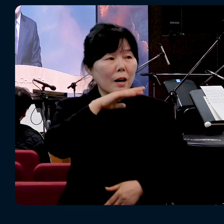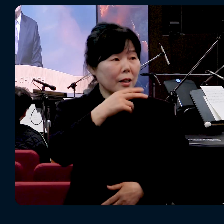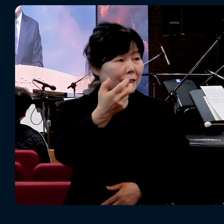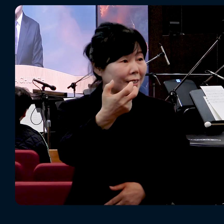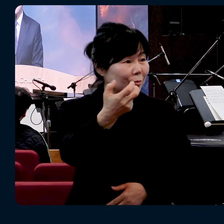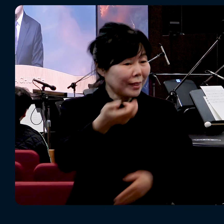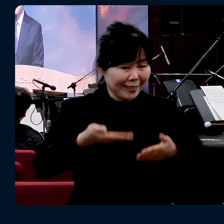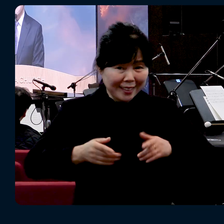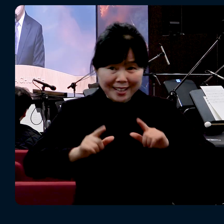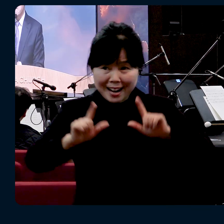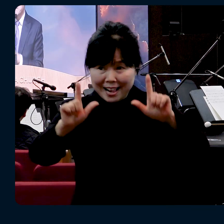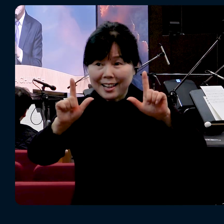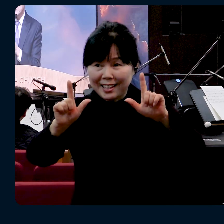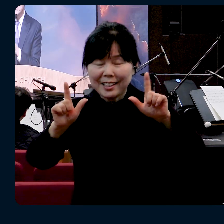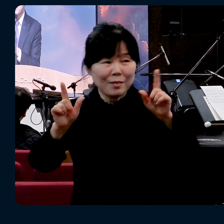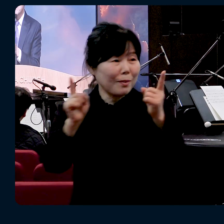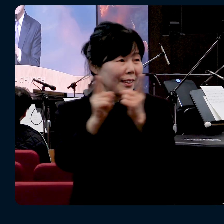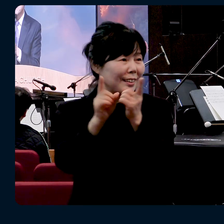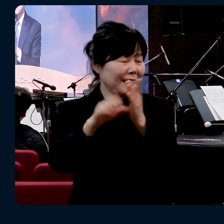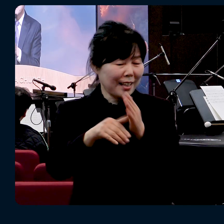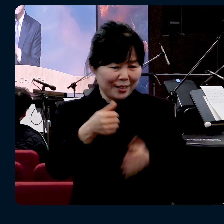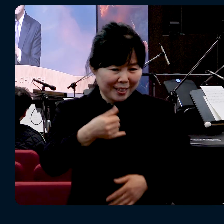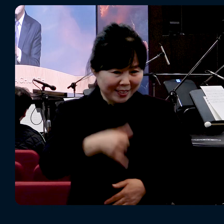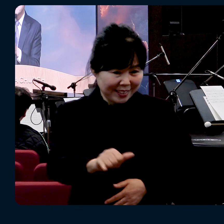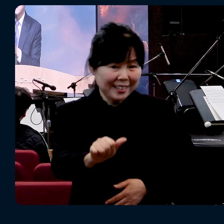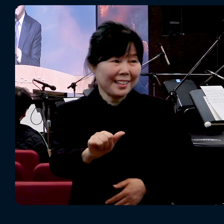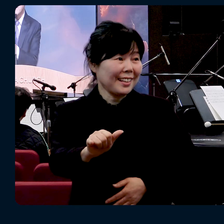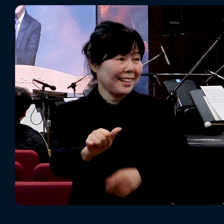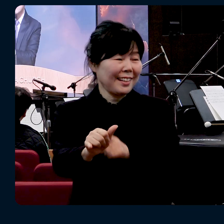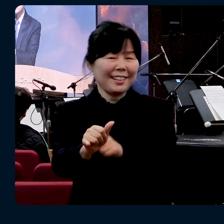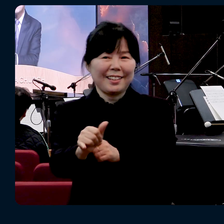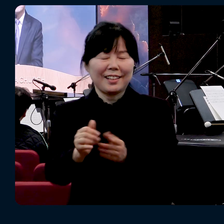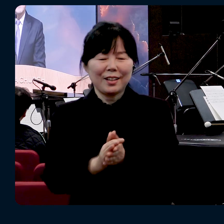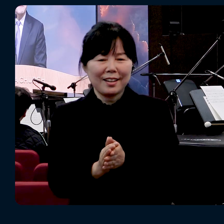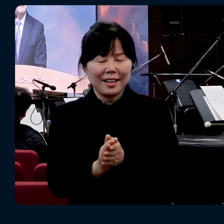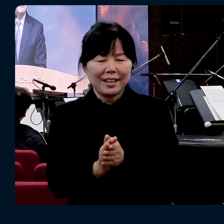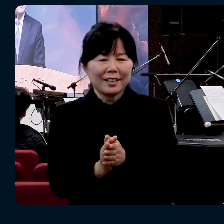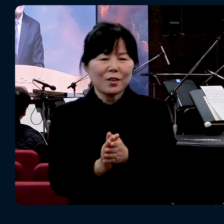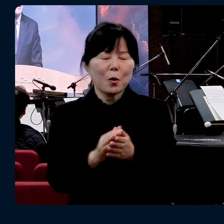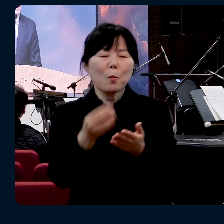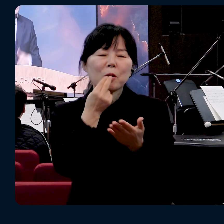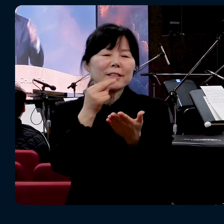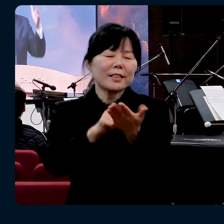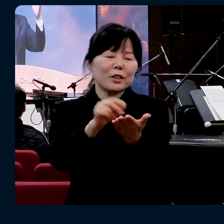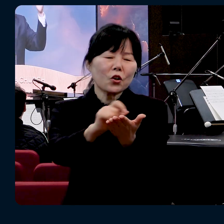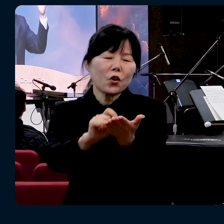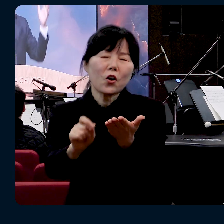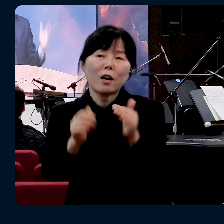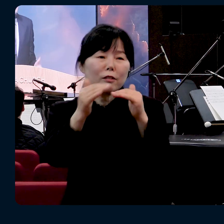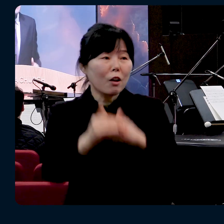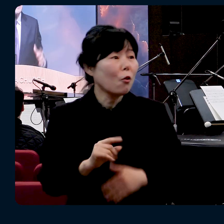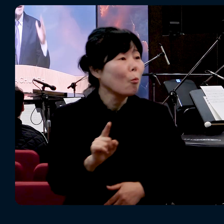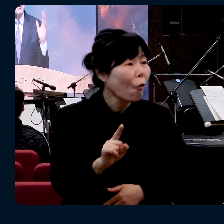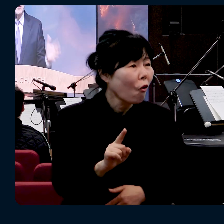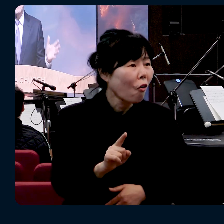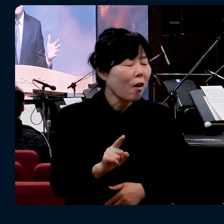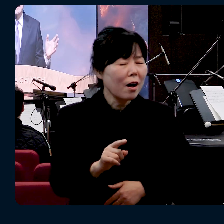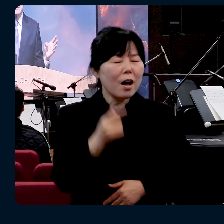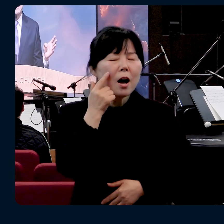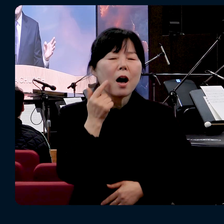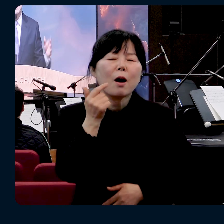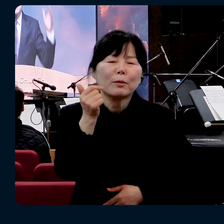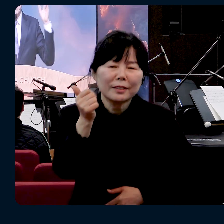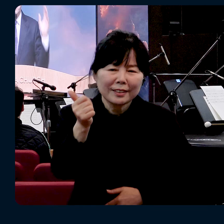특별히 그 70세 생일 되었을 때 자녀들이 그 카드를 줬는데 카드에 이렇게 썼다는